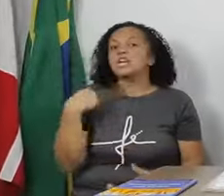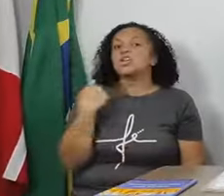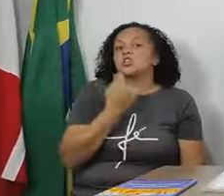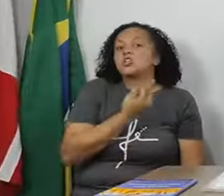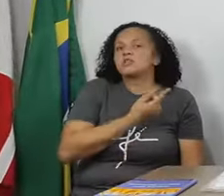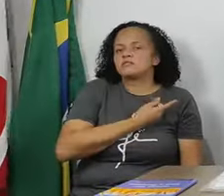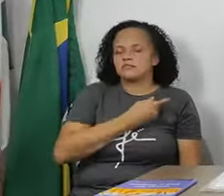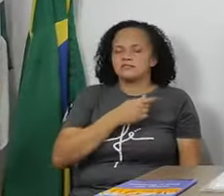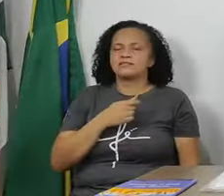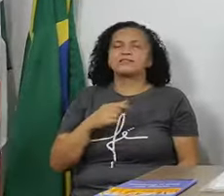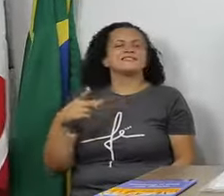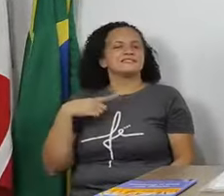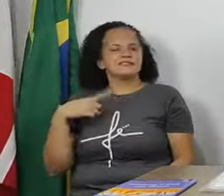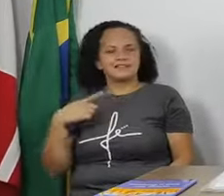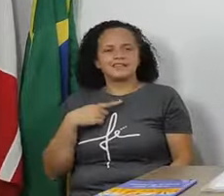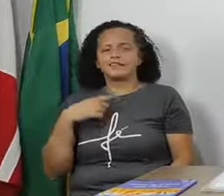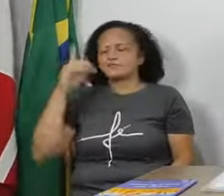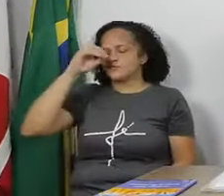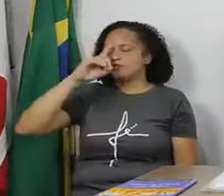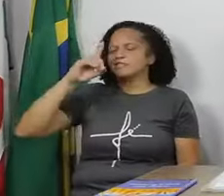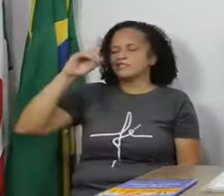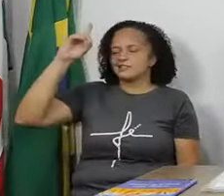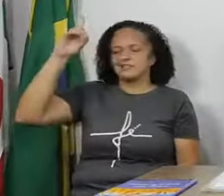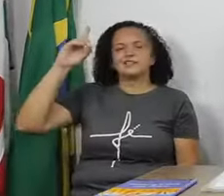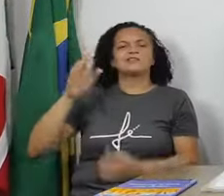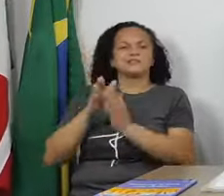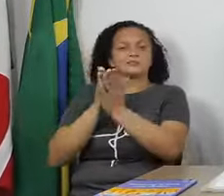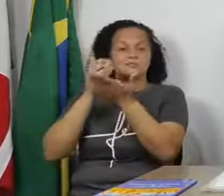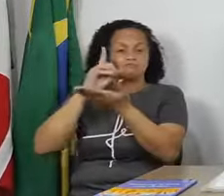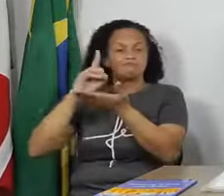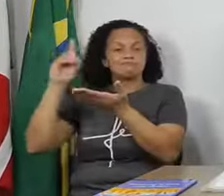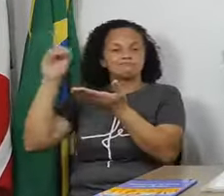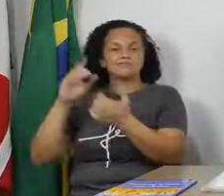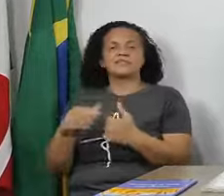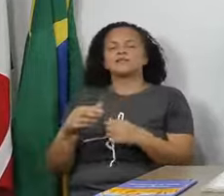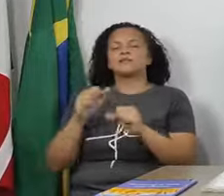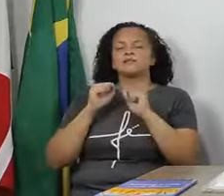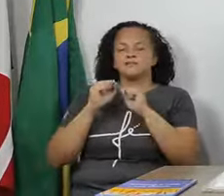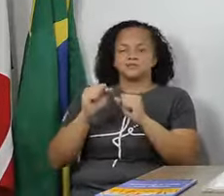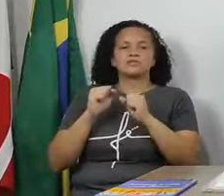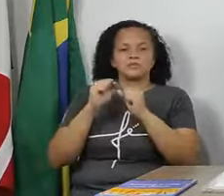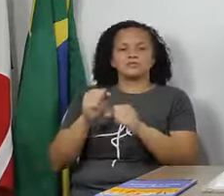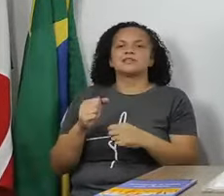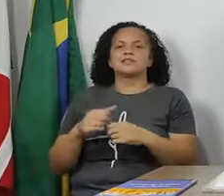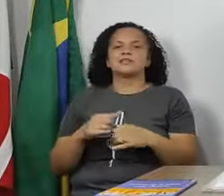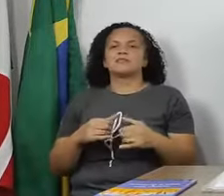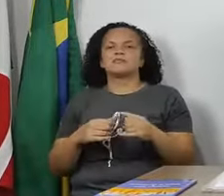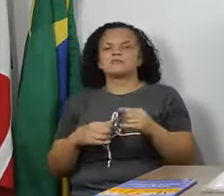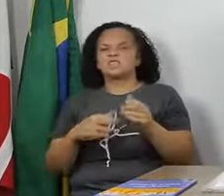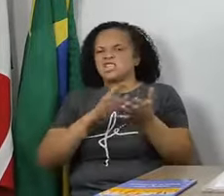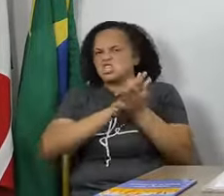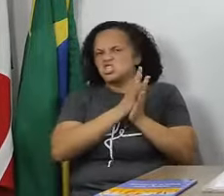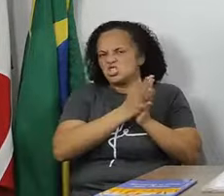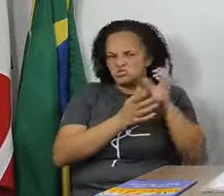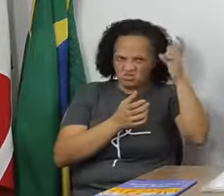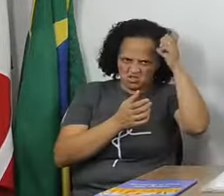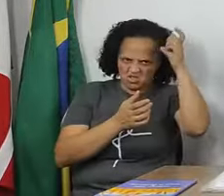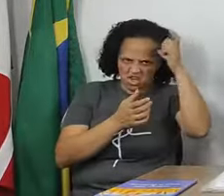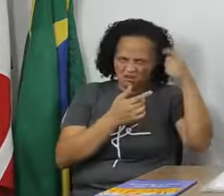a condição em Deus de rejeitar, entendeu? Porque todos nós somos atacados. O próprio Jesus